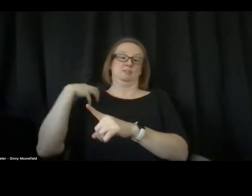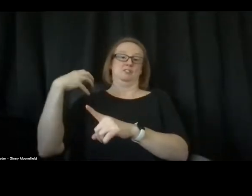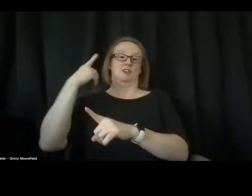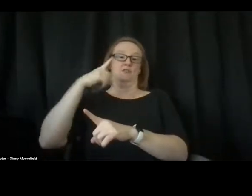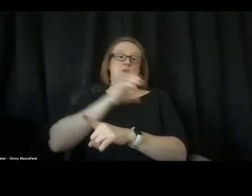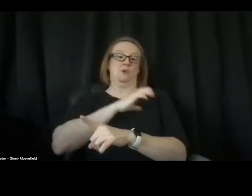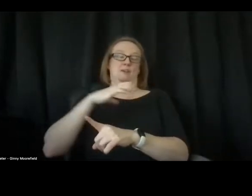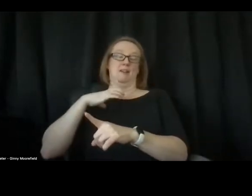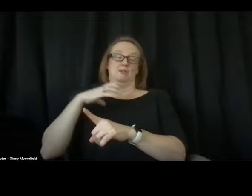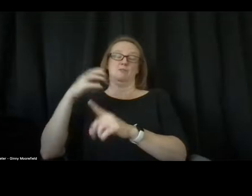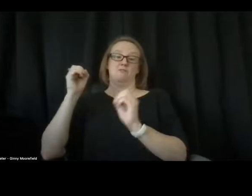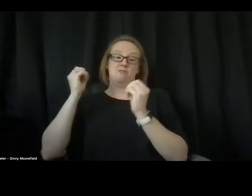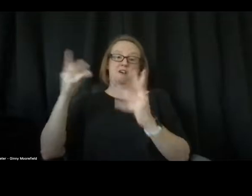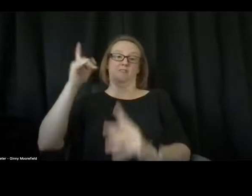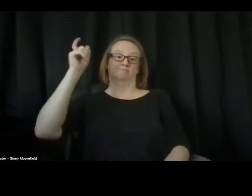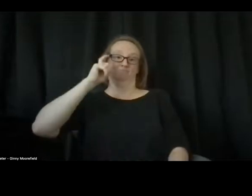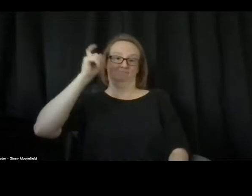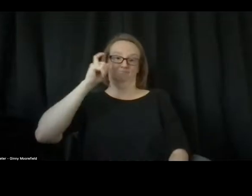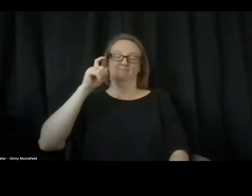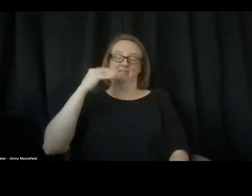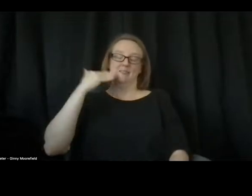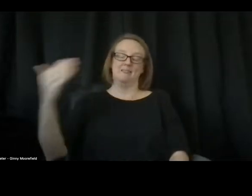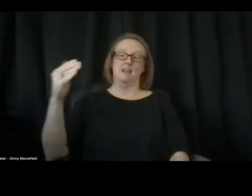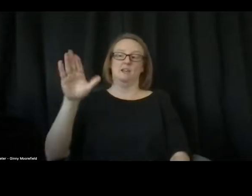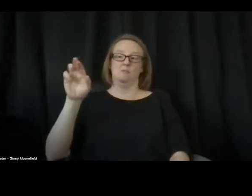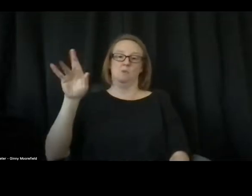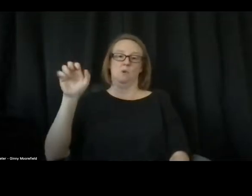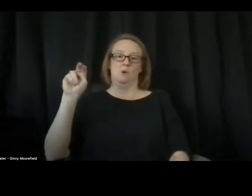que él tiene mucha sabiduría Muchas gracias Brian